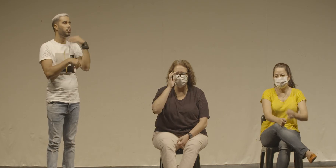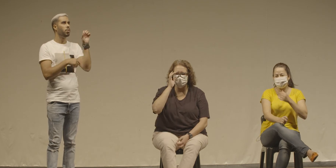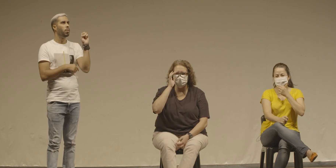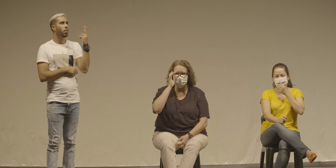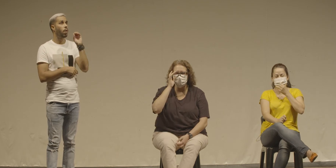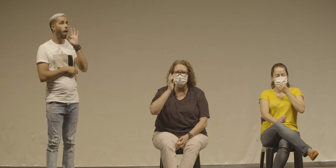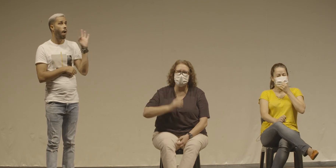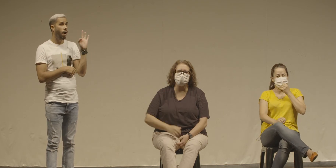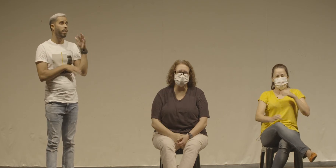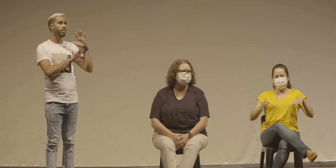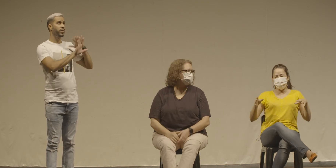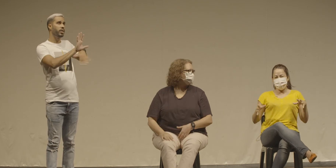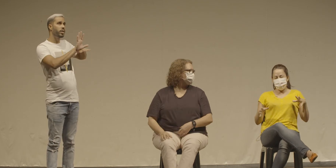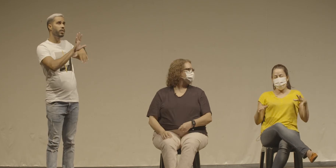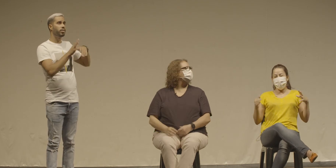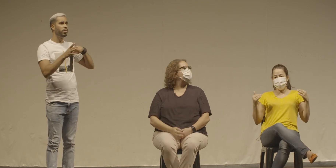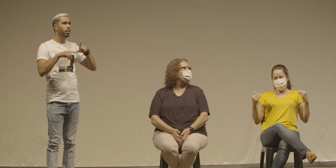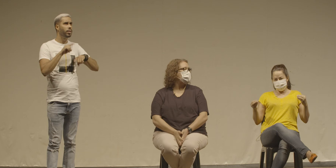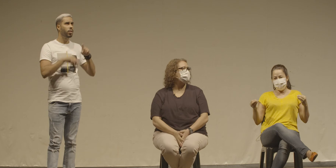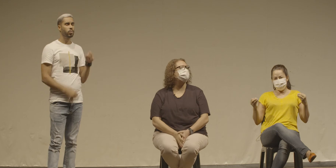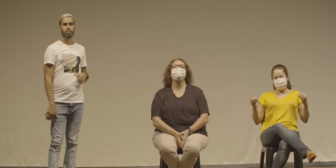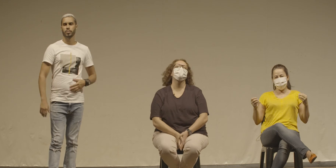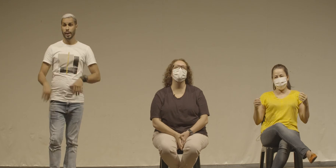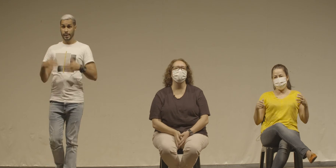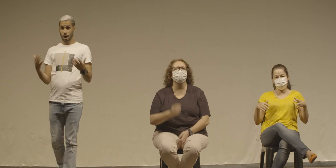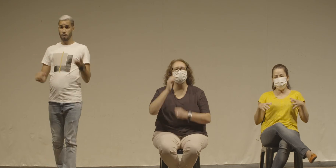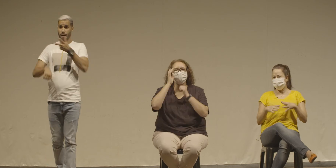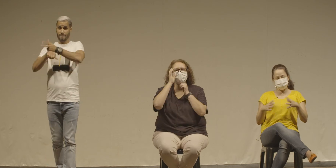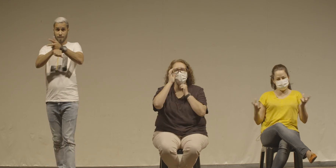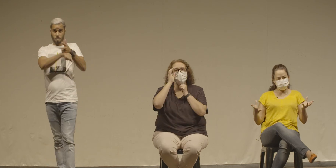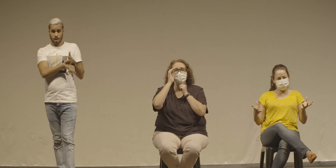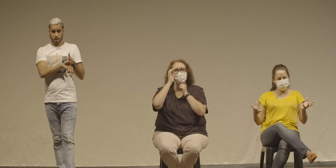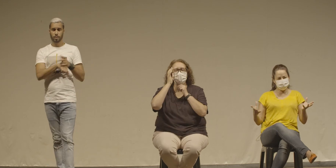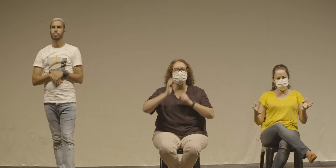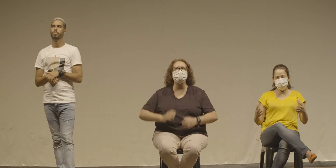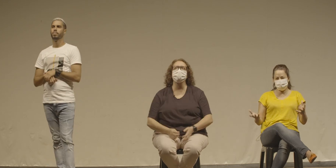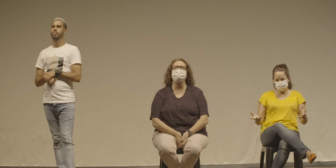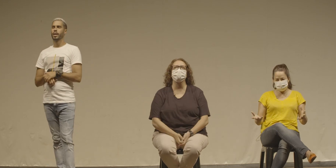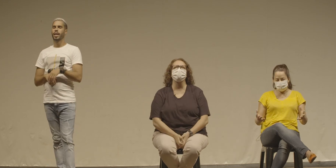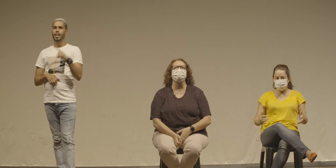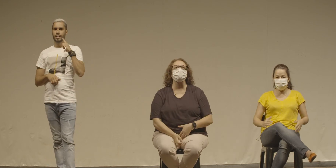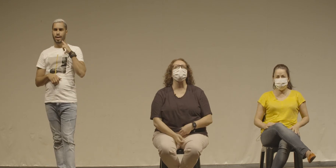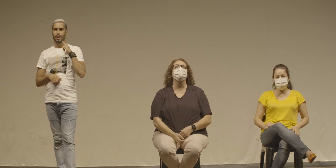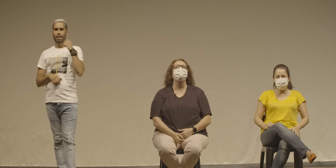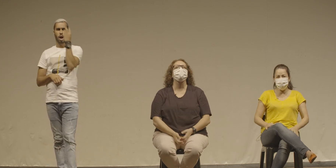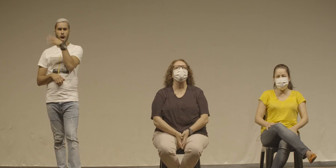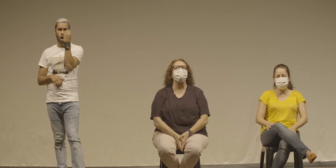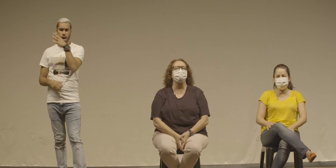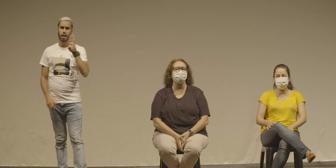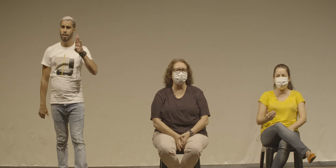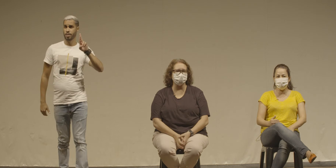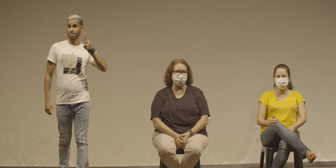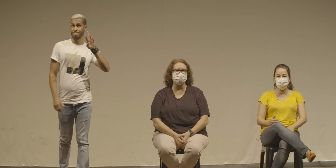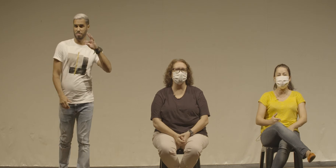materiais que não puderam entrar. Então, as filmagens, nós temos os brutos e são muitas horas. Tem muita coisa